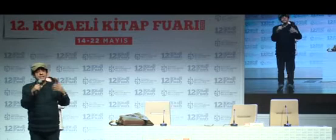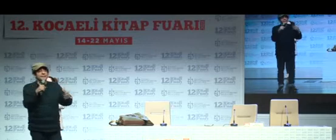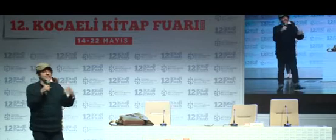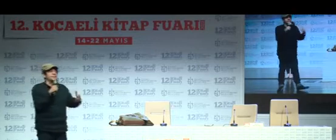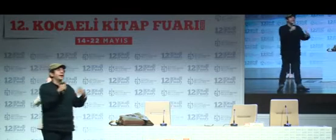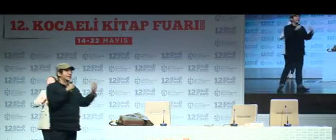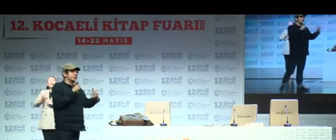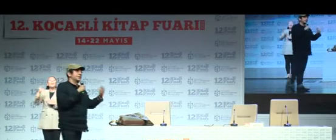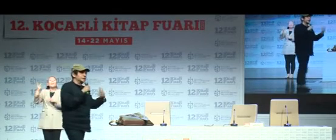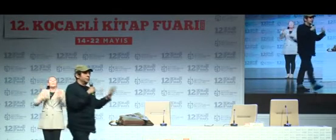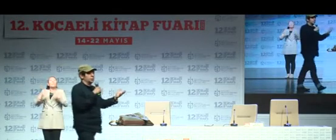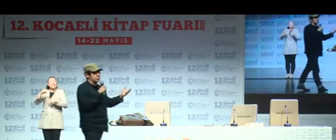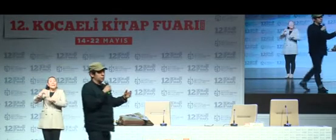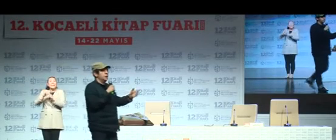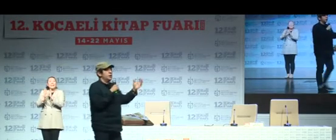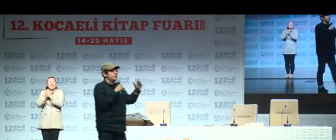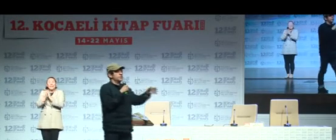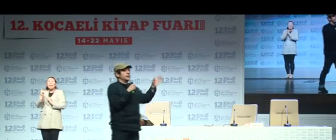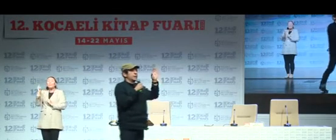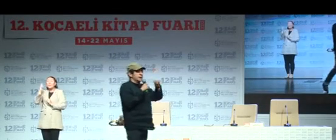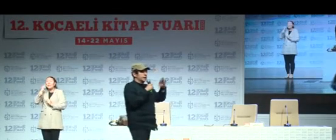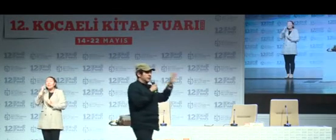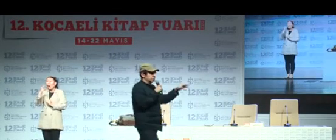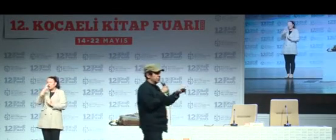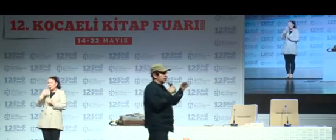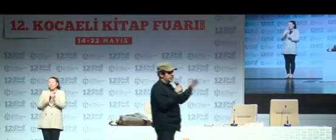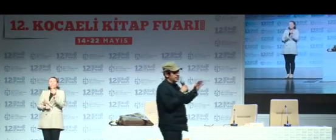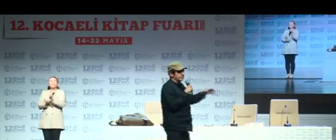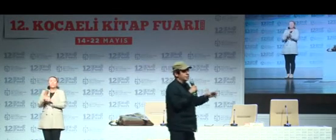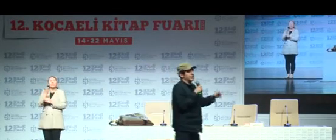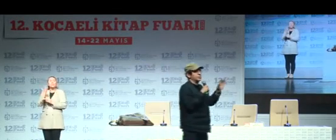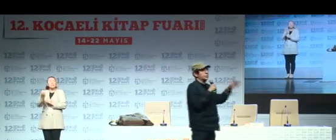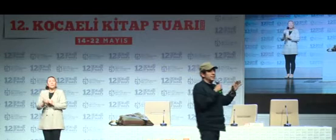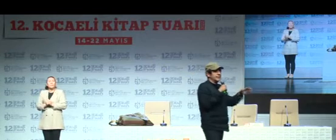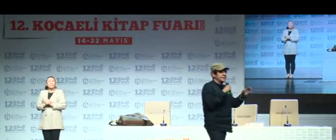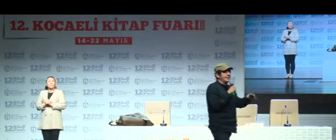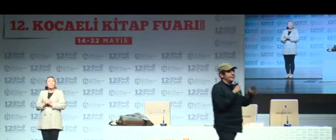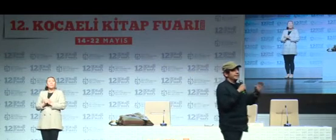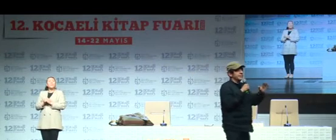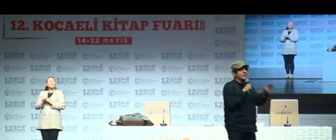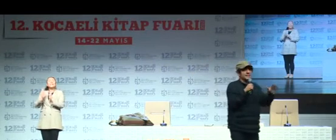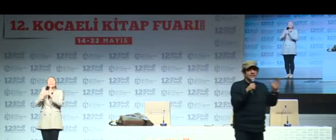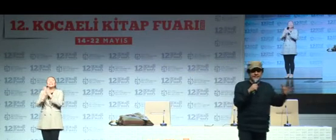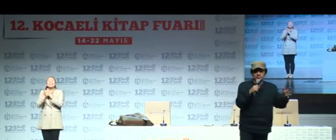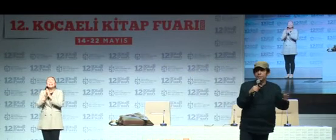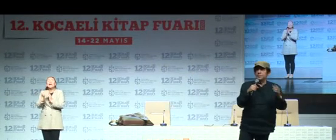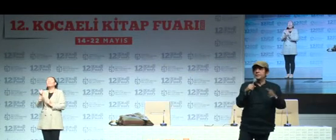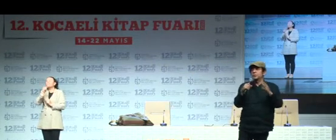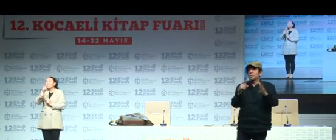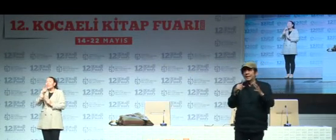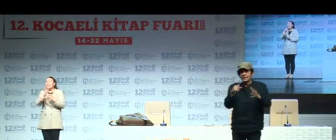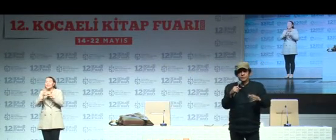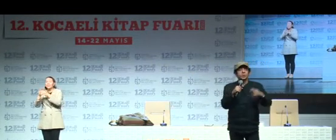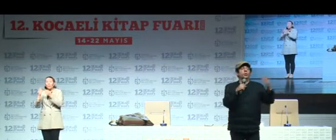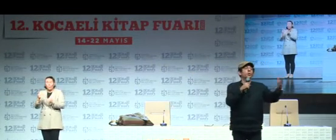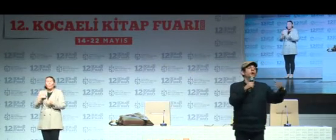kitap seslendirme alışkanlığım da oluştu. Bir uluslararası yatırım olan Storytel'de kitaplar seslendiriyorum ve beni